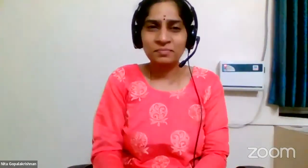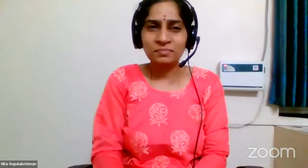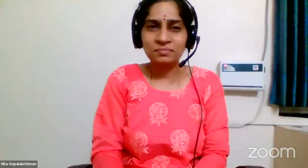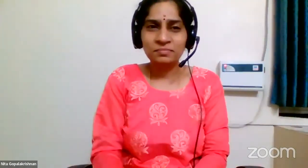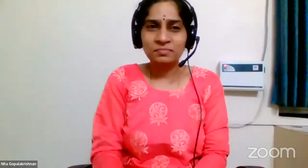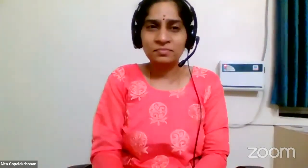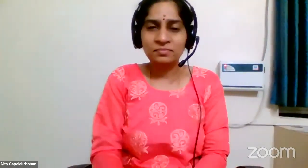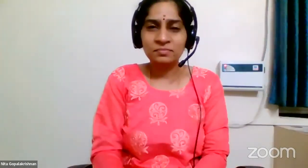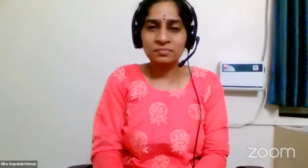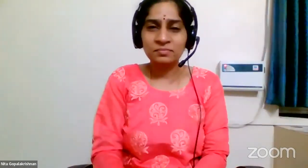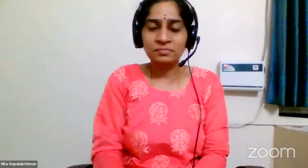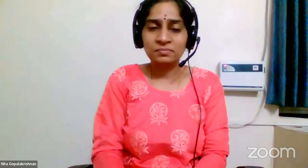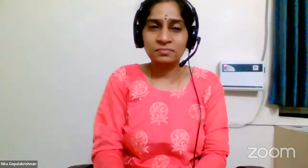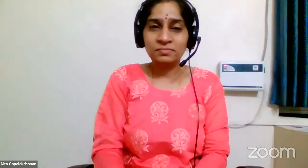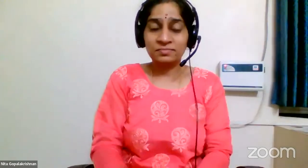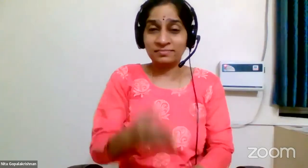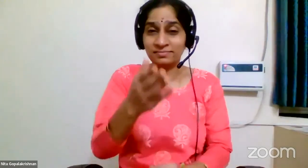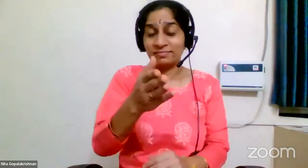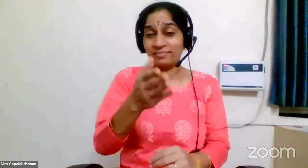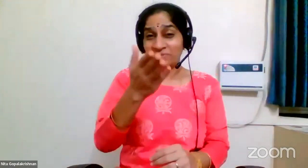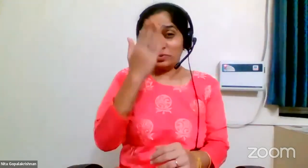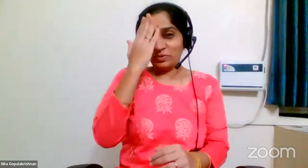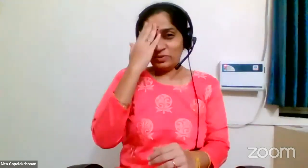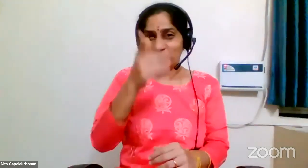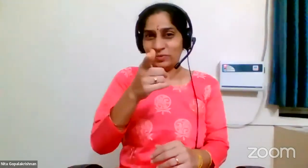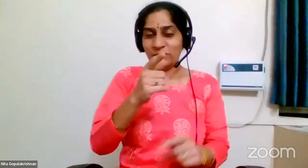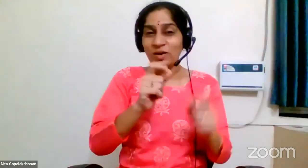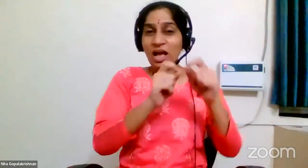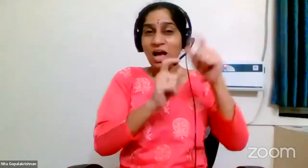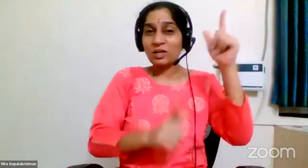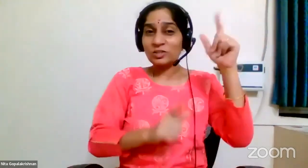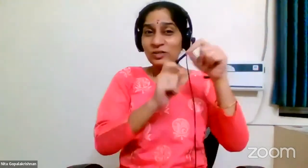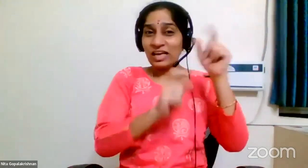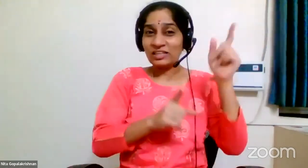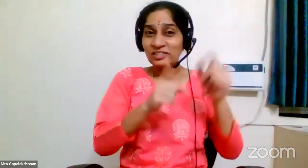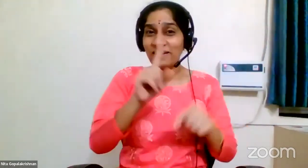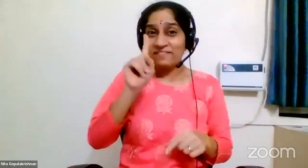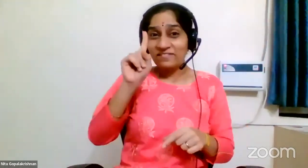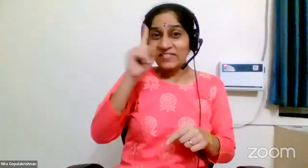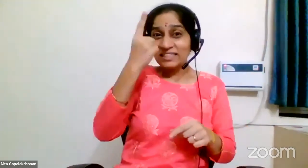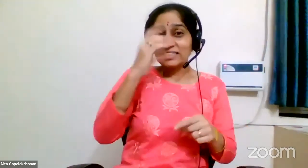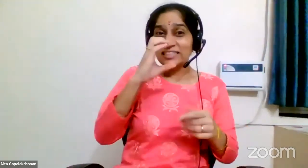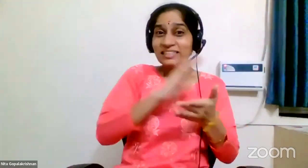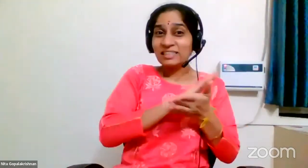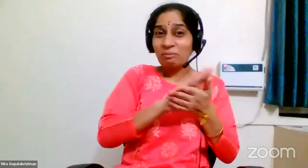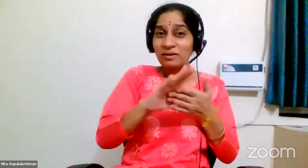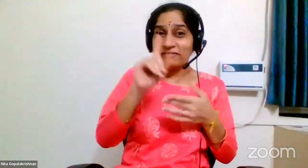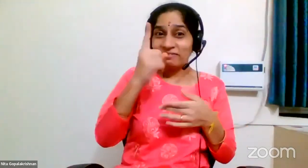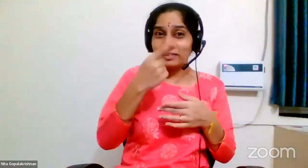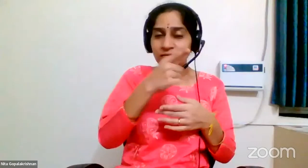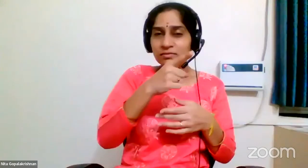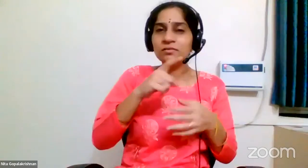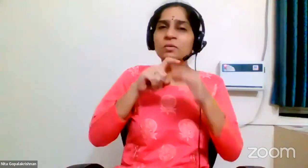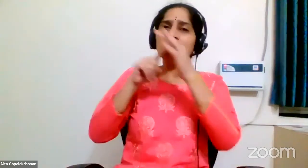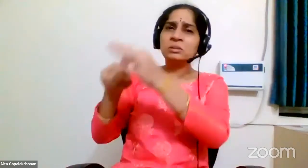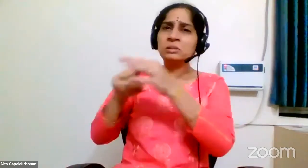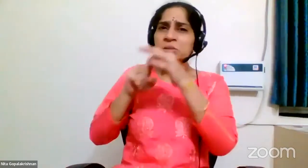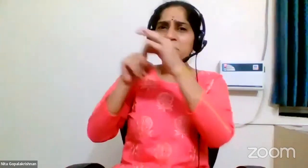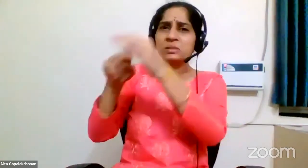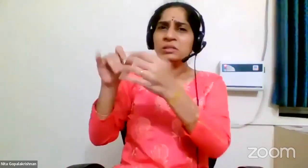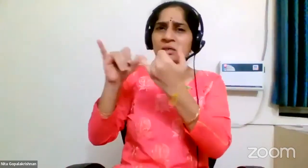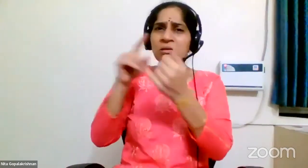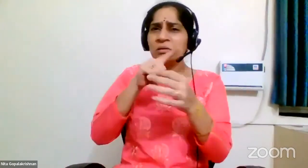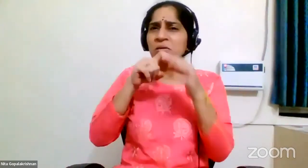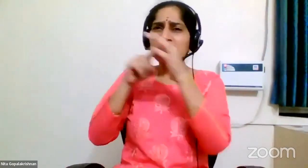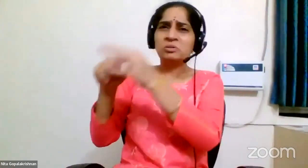क्योंकि आपको ध्यान होगा अर्जुन ने पहले अध्याय में बहुत सारे भगवान के सामने प्रश्न रखे थे कि ये करना तो गलत है, ये करना तो